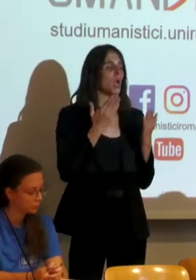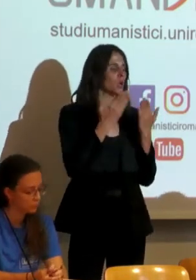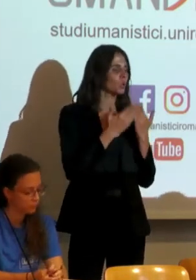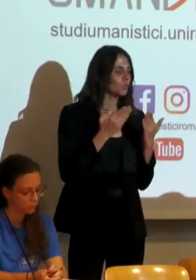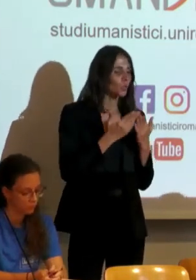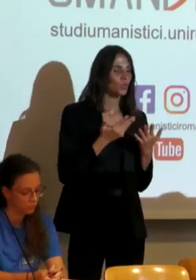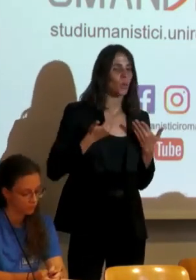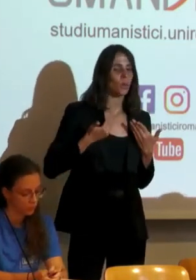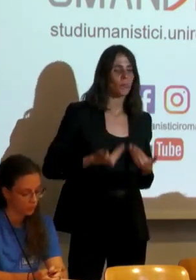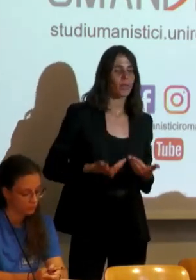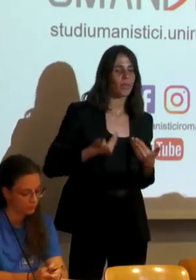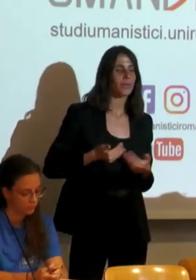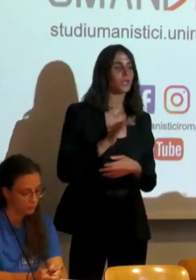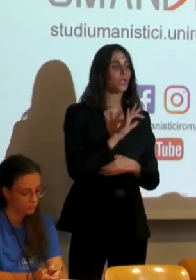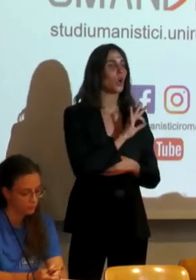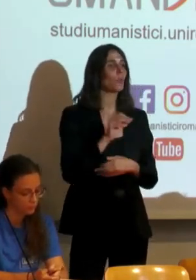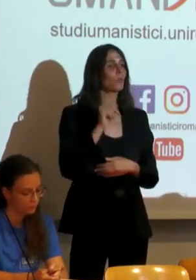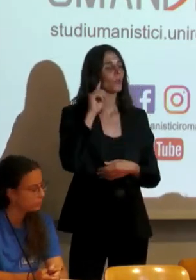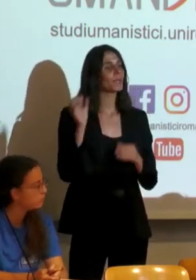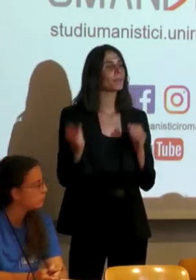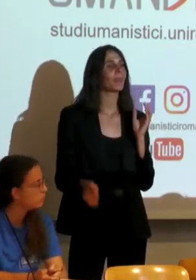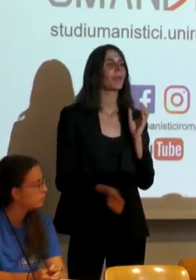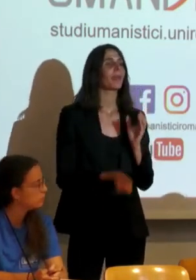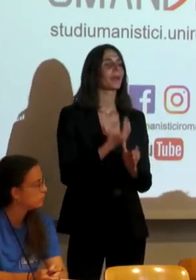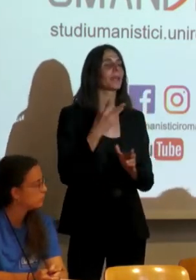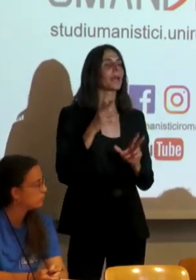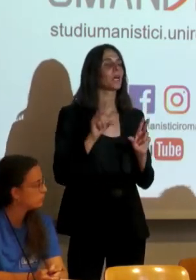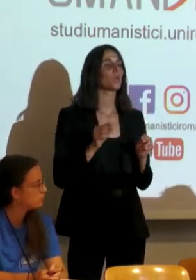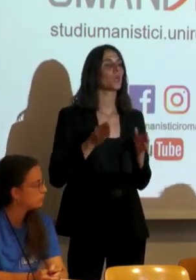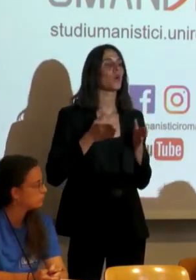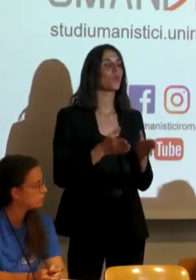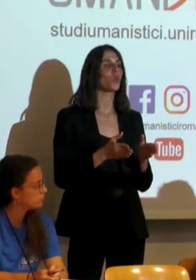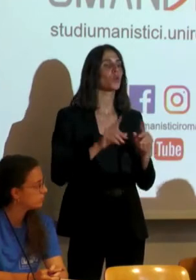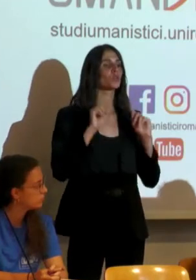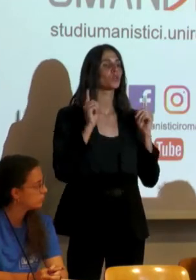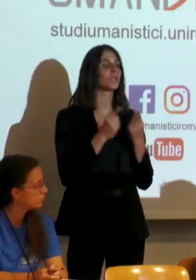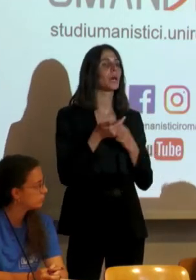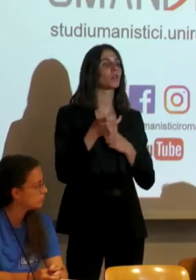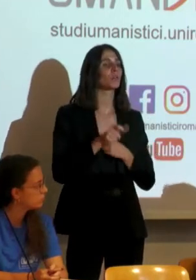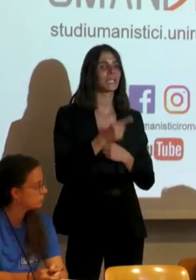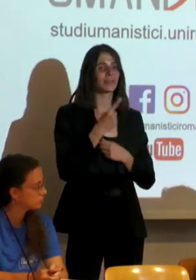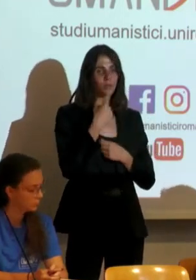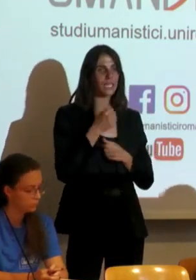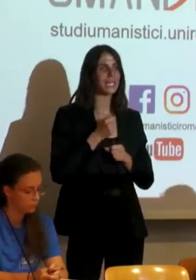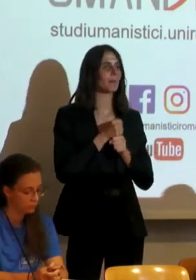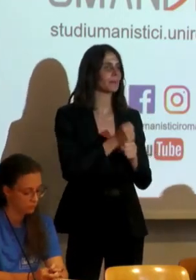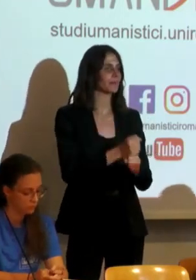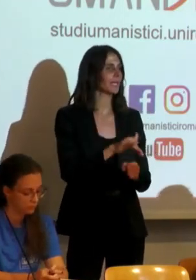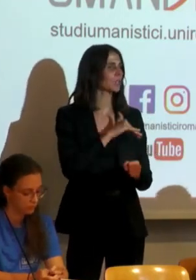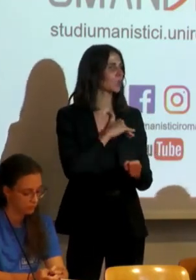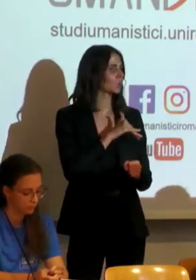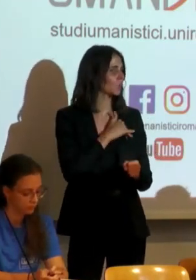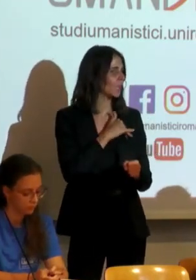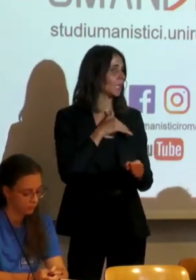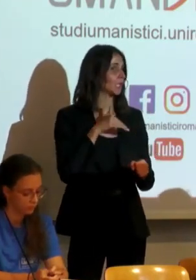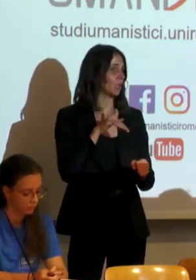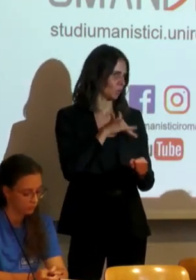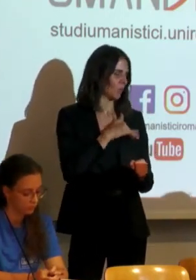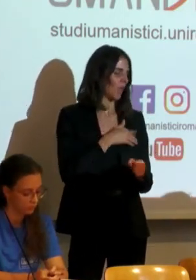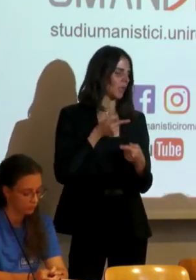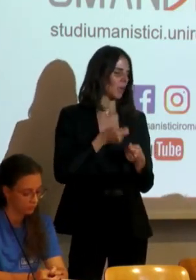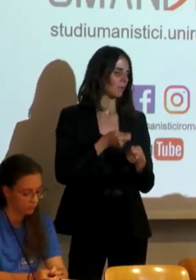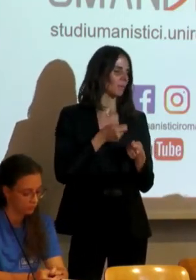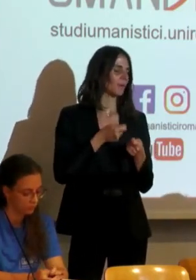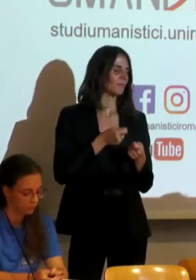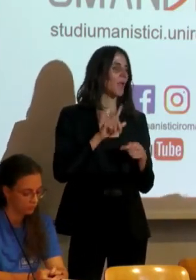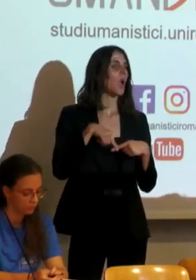corso di laurea perché i rappresentanti degli studenti, naturalmente dietro sollecitazione dei loro colleghi, vengono da noi e